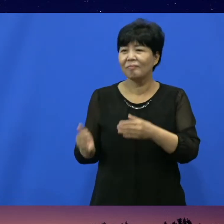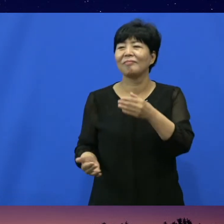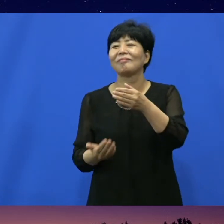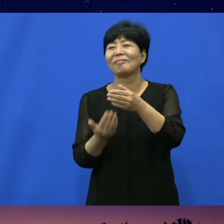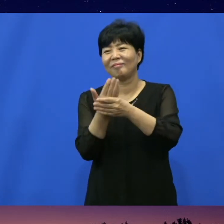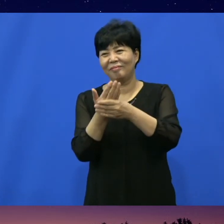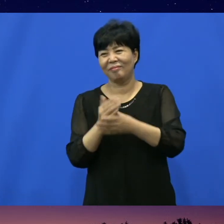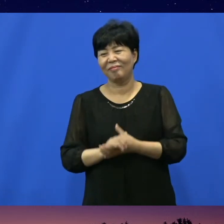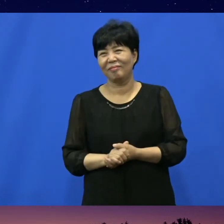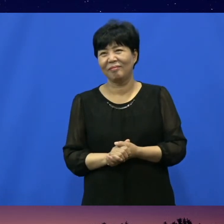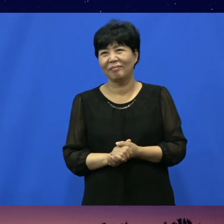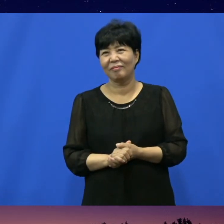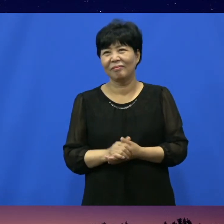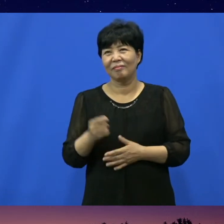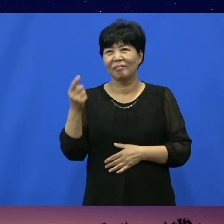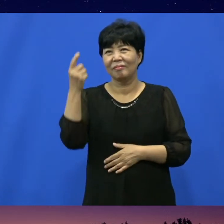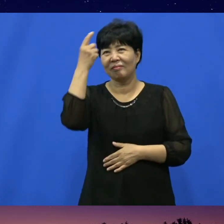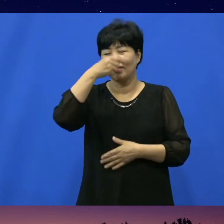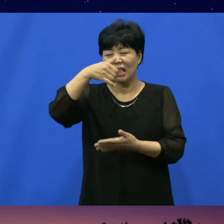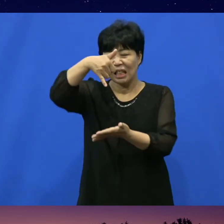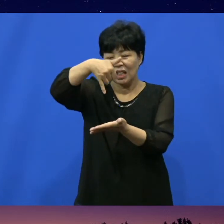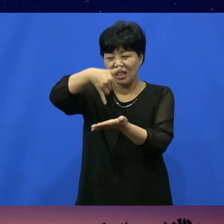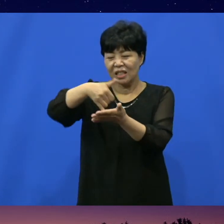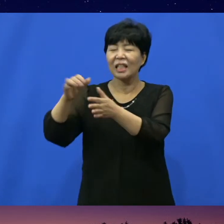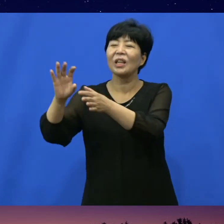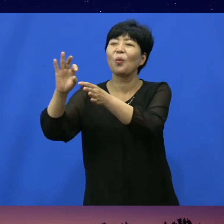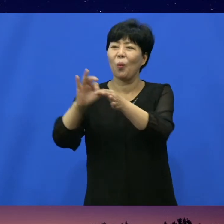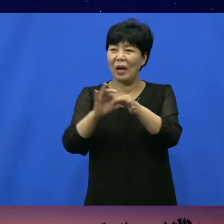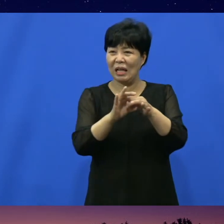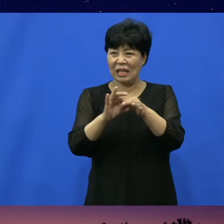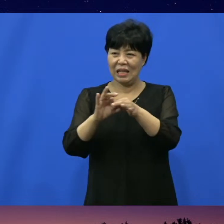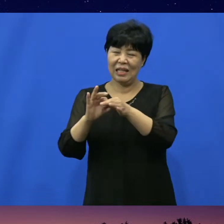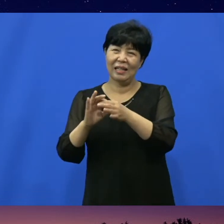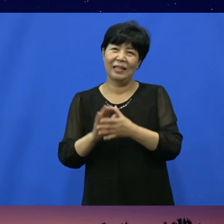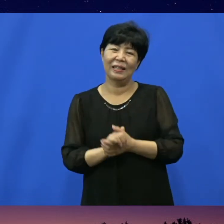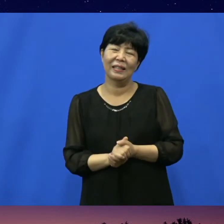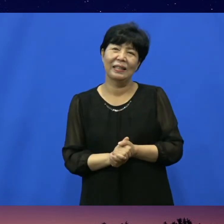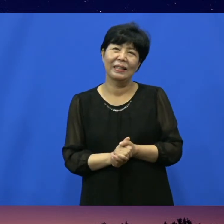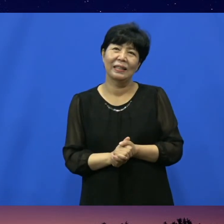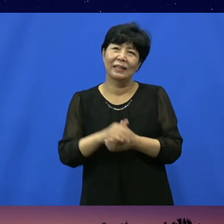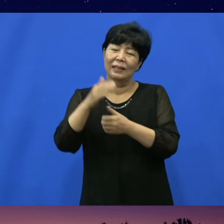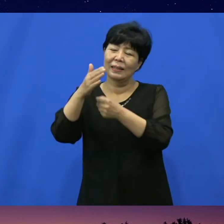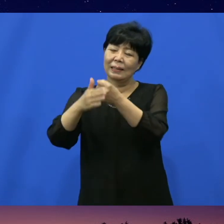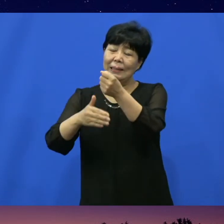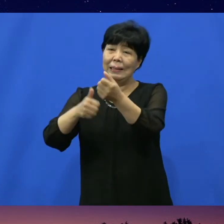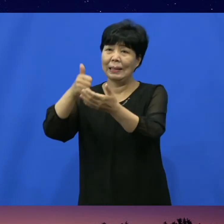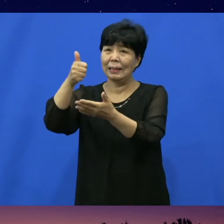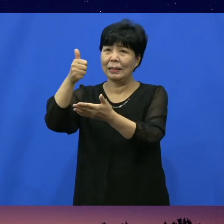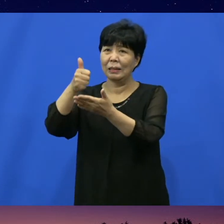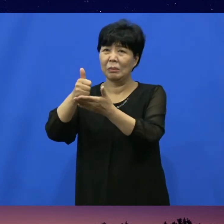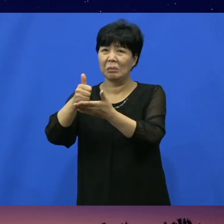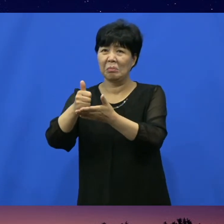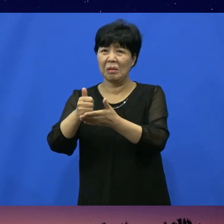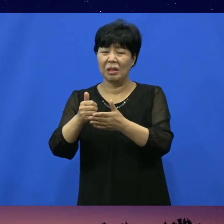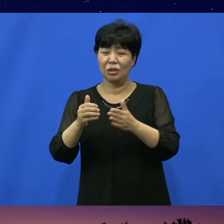이것은 인격적인 관계 안에서 일어난다는 거죠. 모호한 대상과의 사랑을 할 수 없는 거죠. 하나님은 이중프로이를 하시는 분이